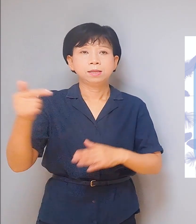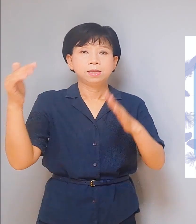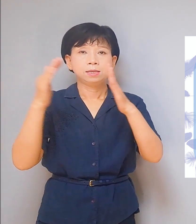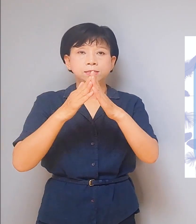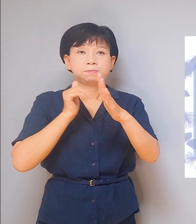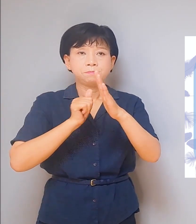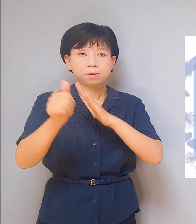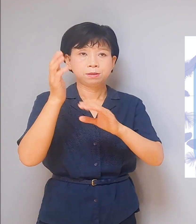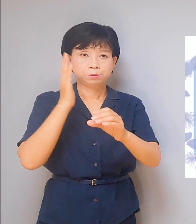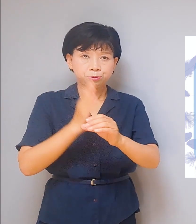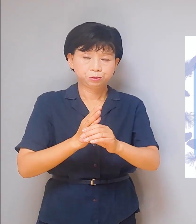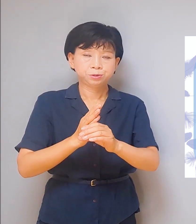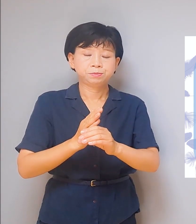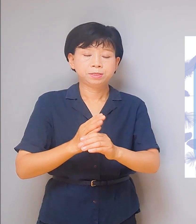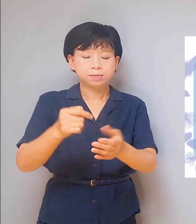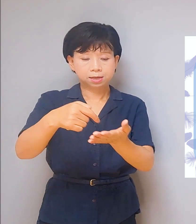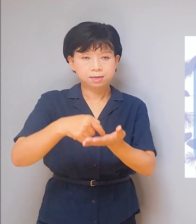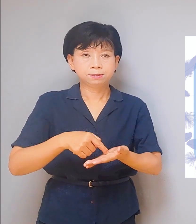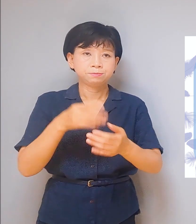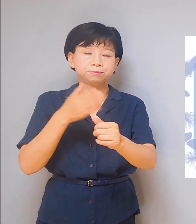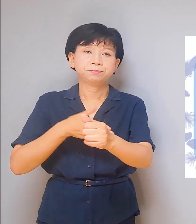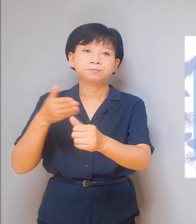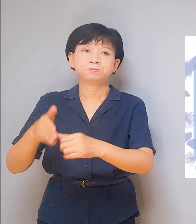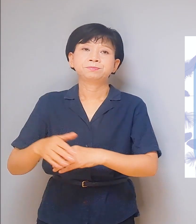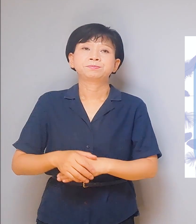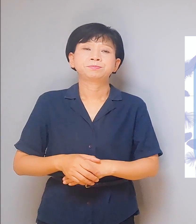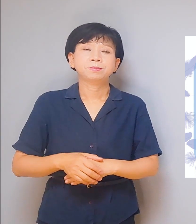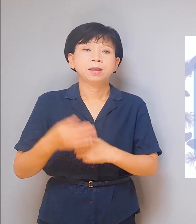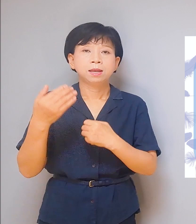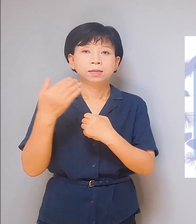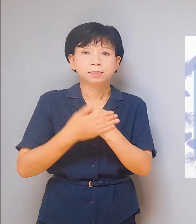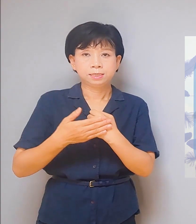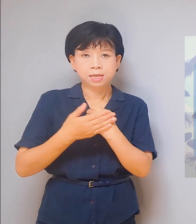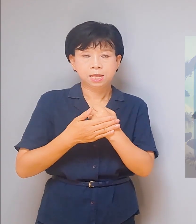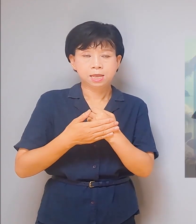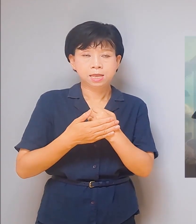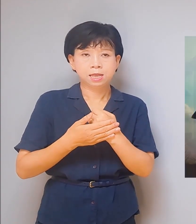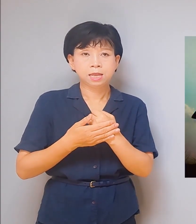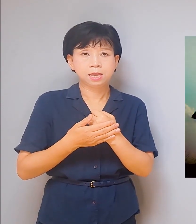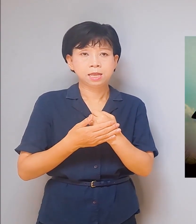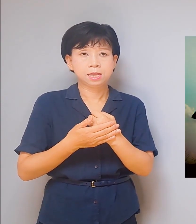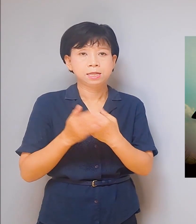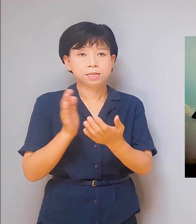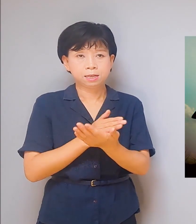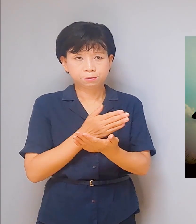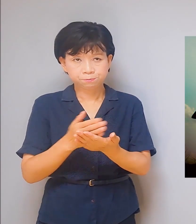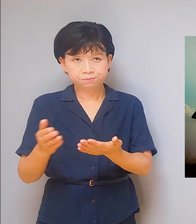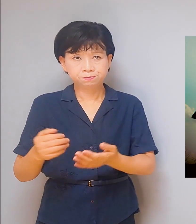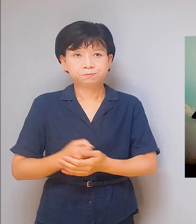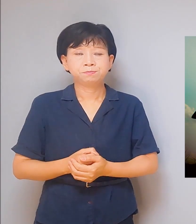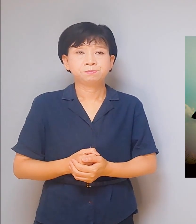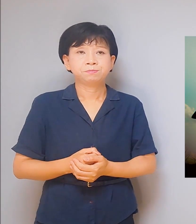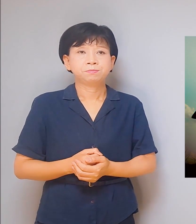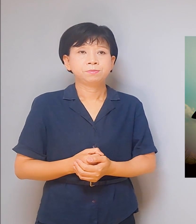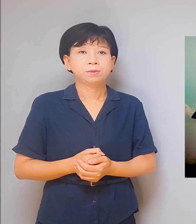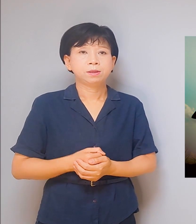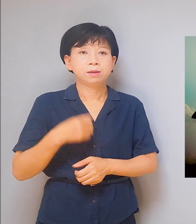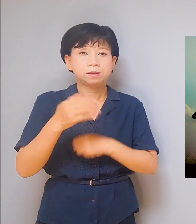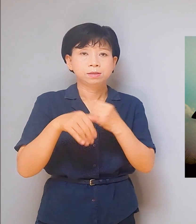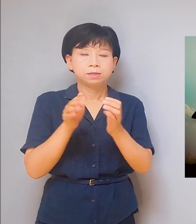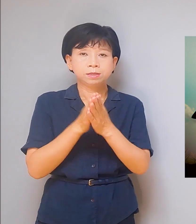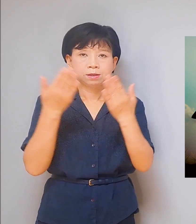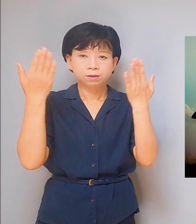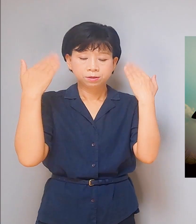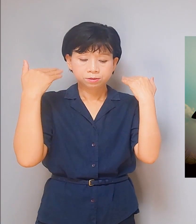원하시는 가정 사랑방은 신청 바랍니다. 받은 은혜를 주보에 나눕니다. 여름 성경학교와 수련회 단기